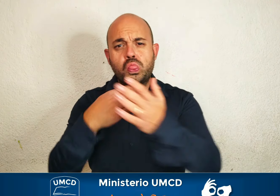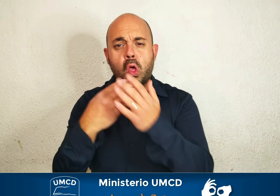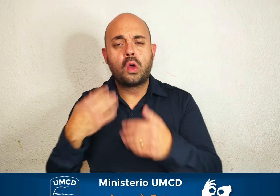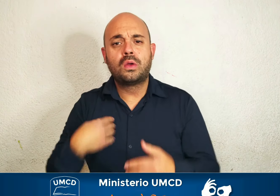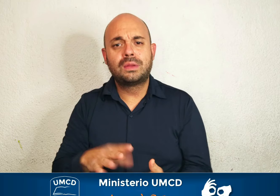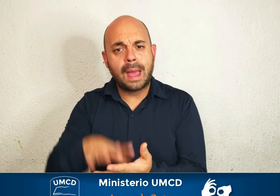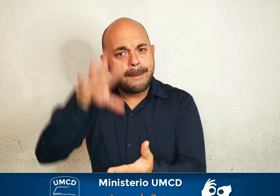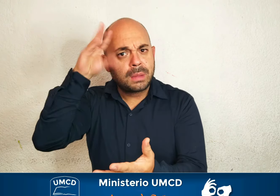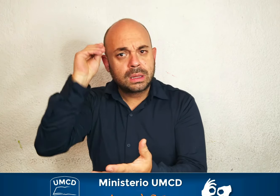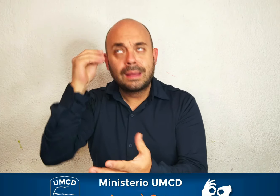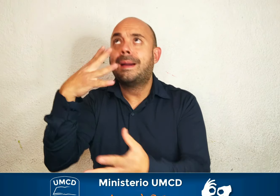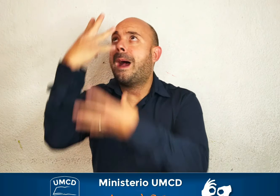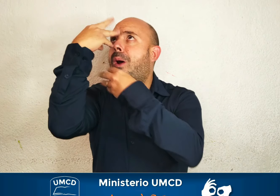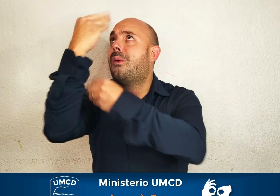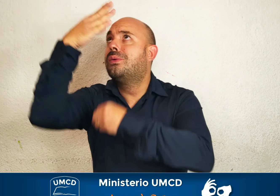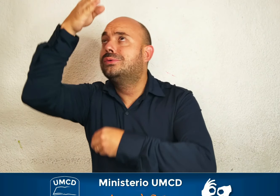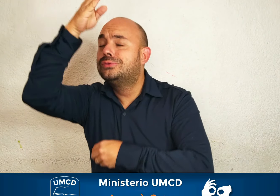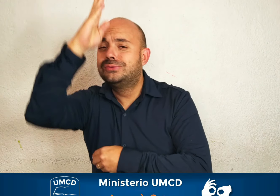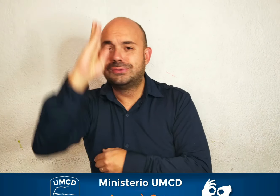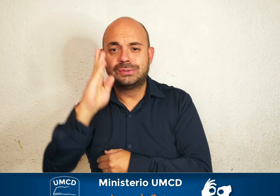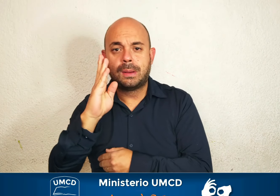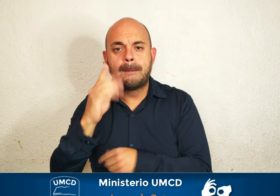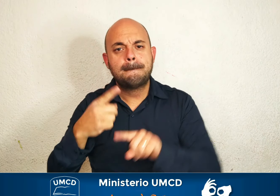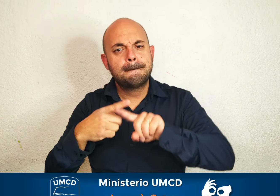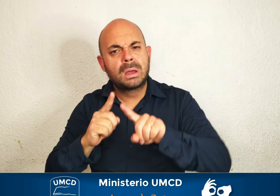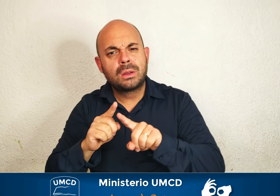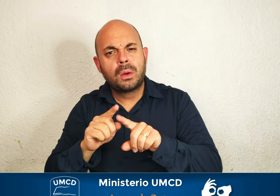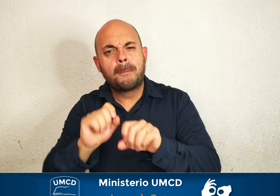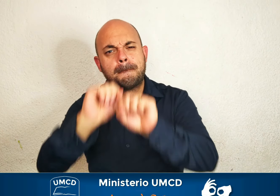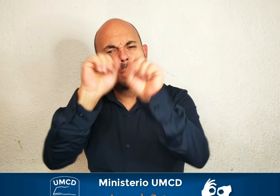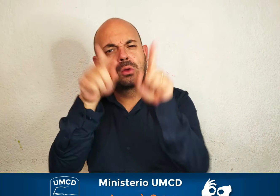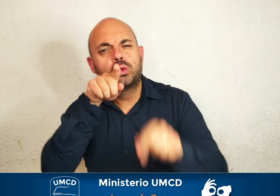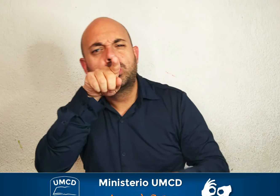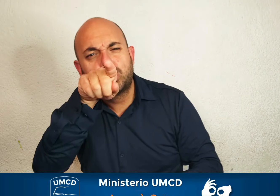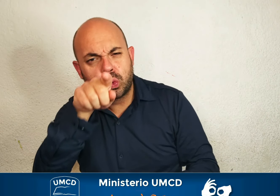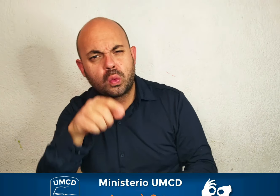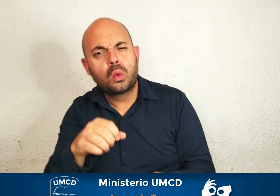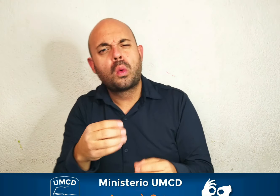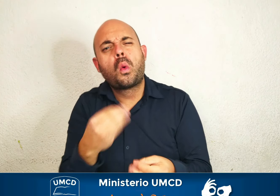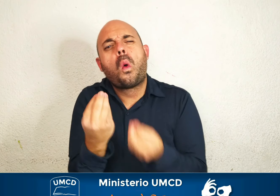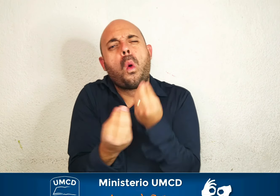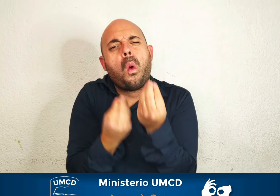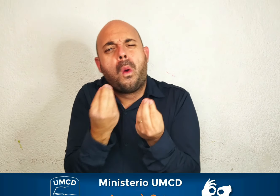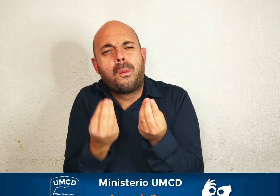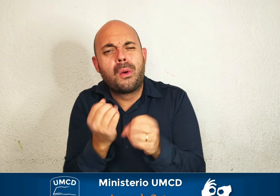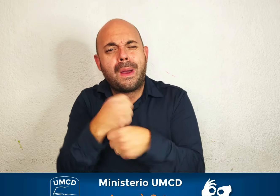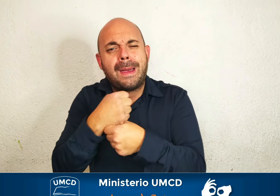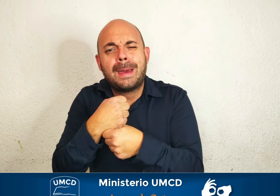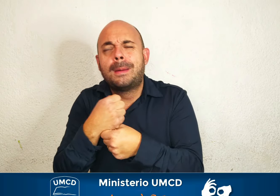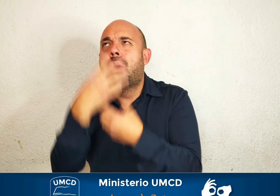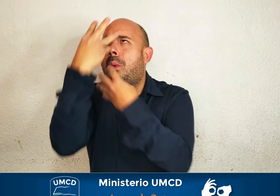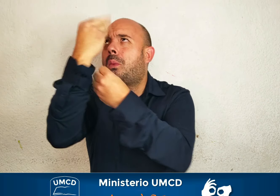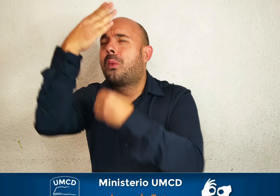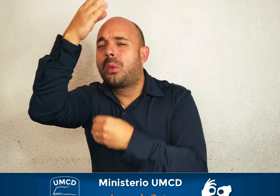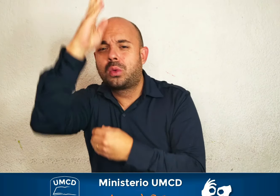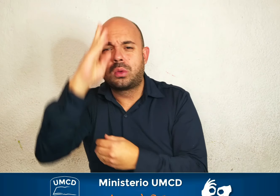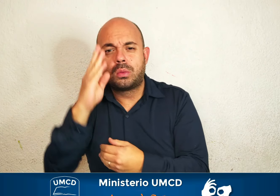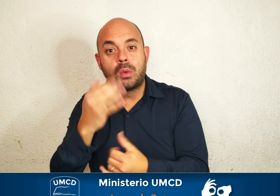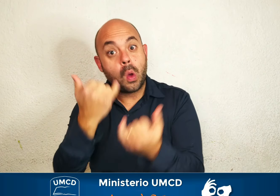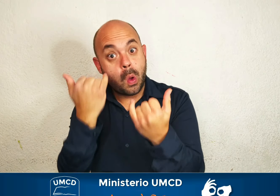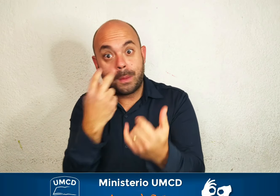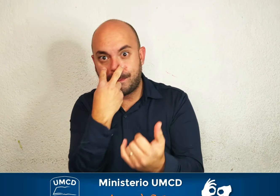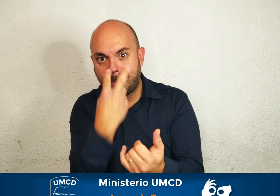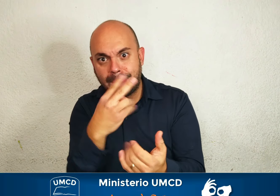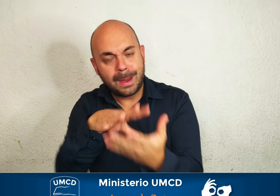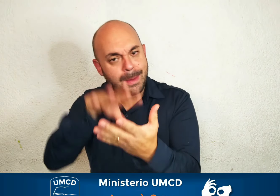Todos nosotros deberíamos agradar a Dios. La pregunta es, ¿qué podríamos hacer para hacerlo? Hoy día vamos a ver en nuestra lección